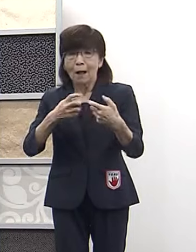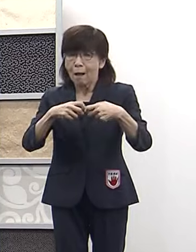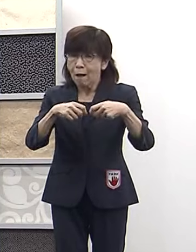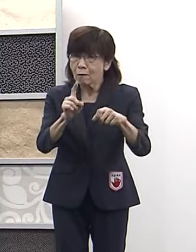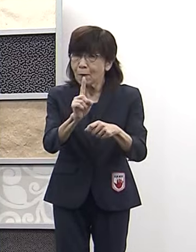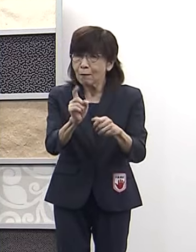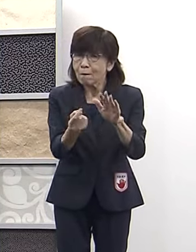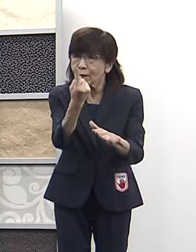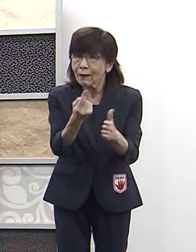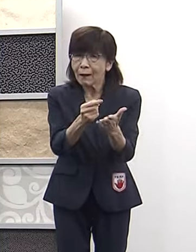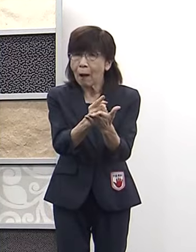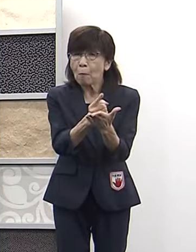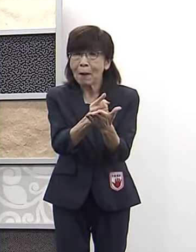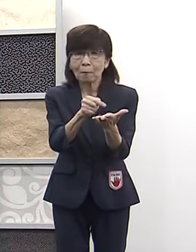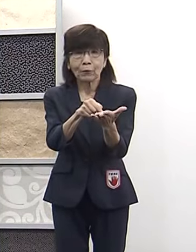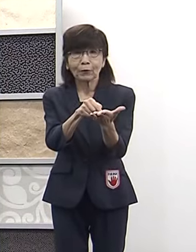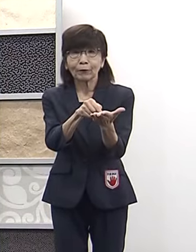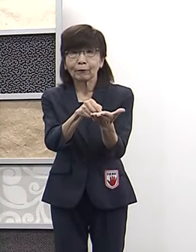することといたしました。